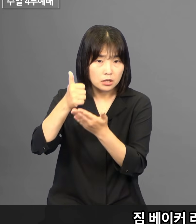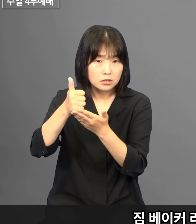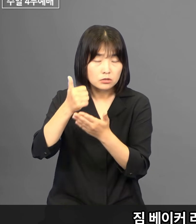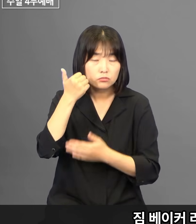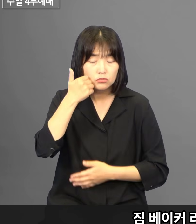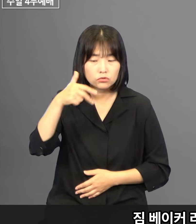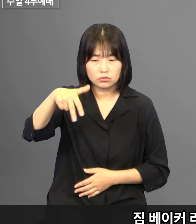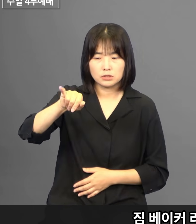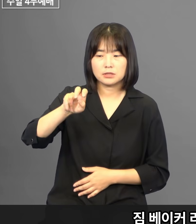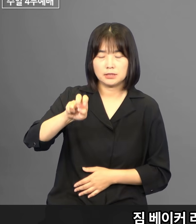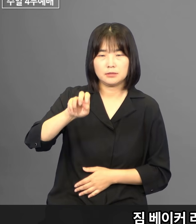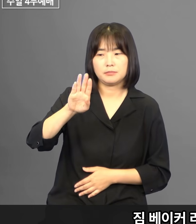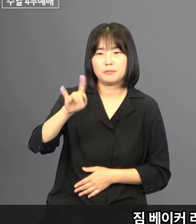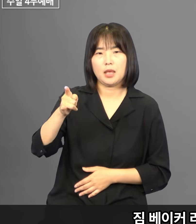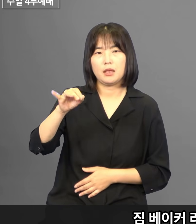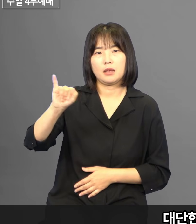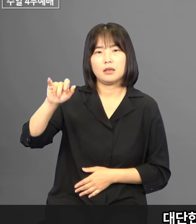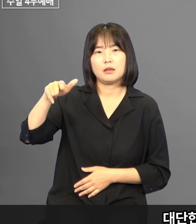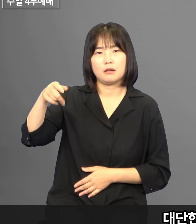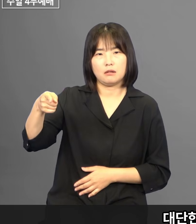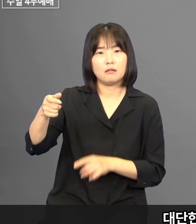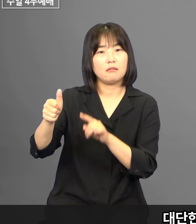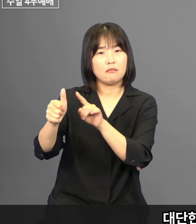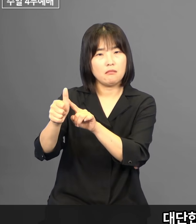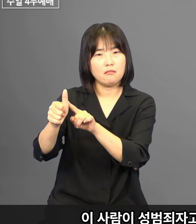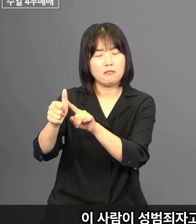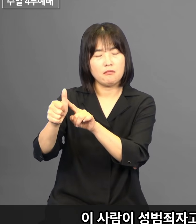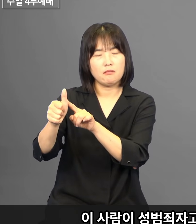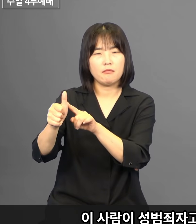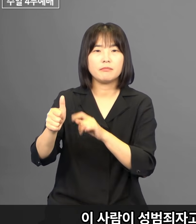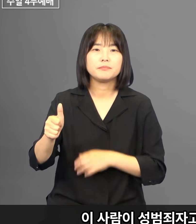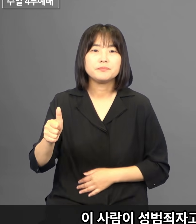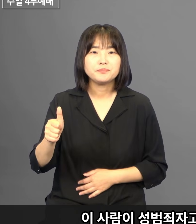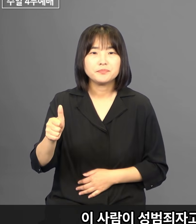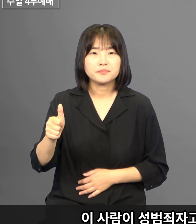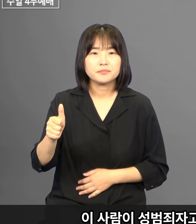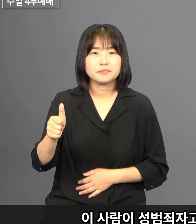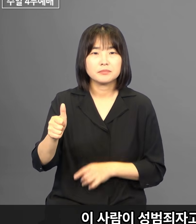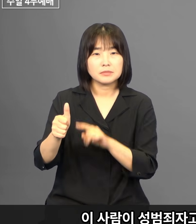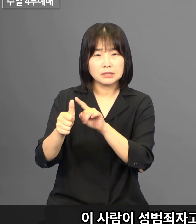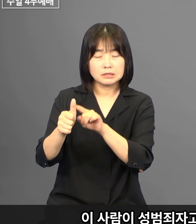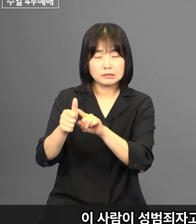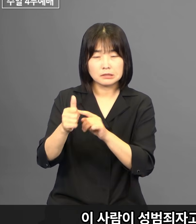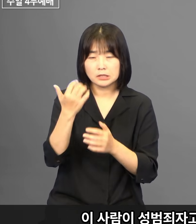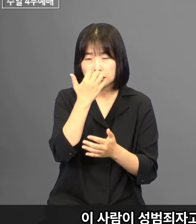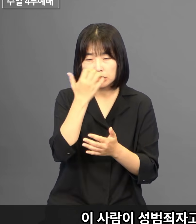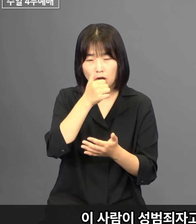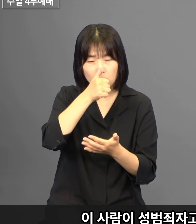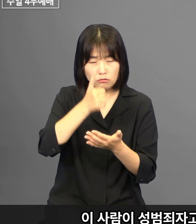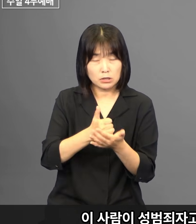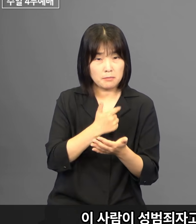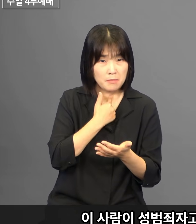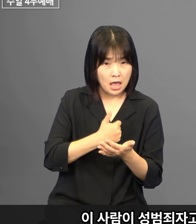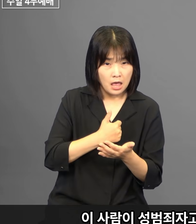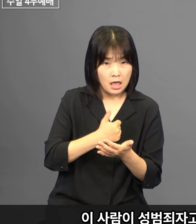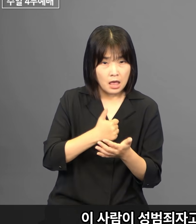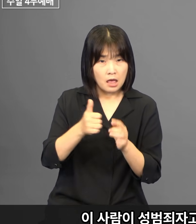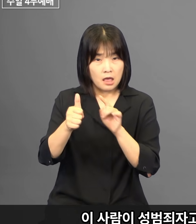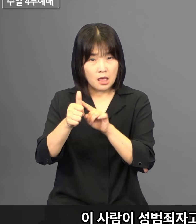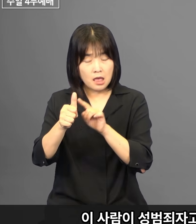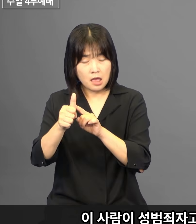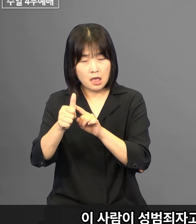짐 베이커라고 하는 사람이에요. 대단한 사람이었는데 이 사람이 성범죄자고 그리고